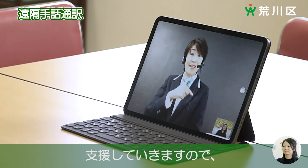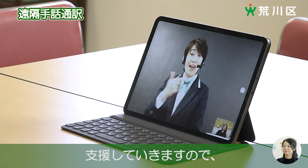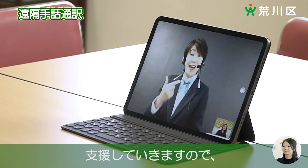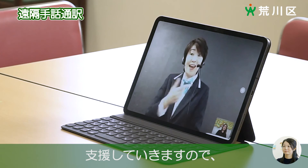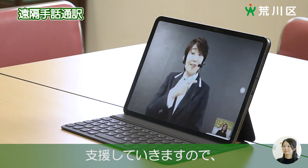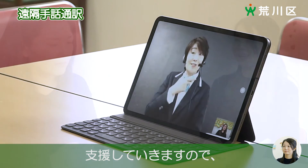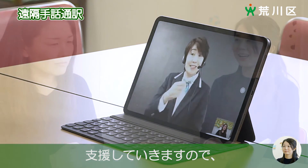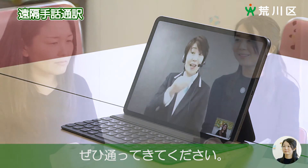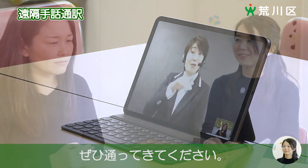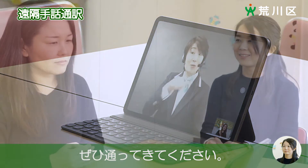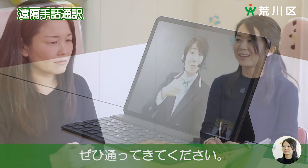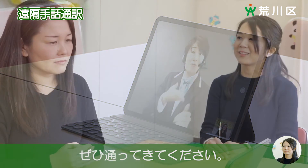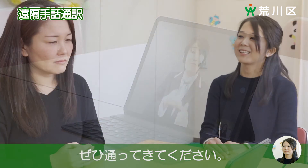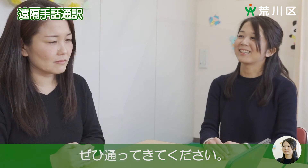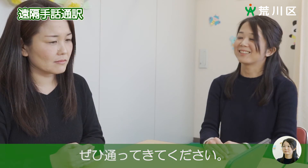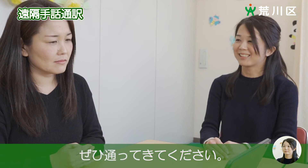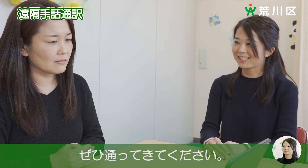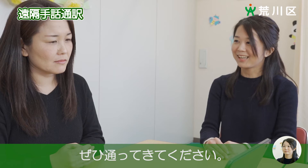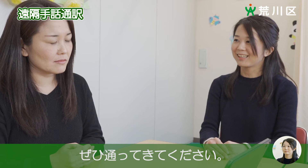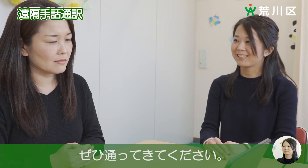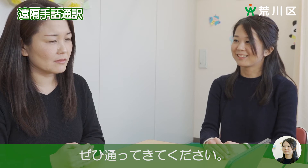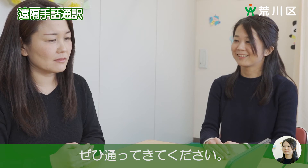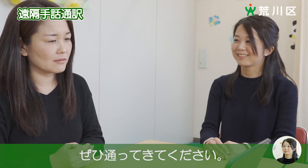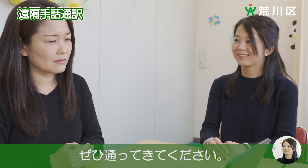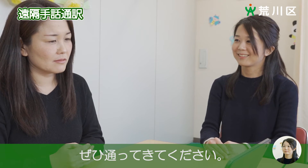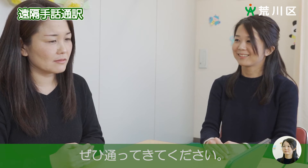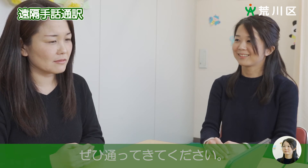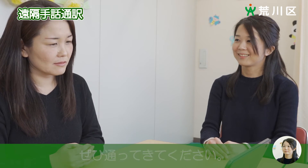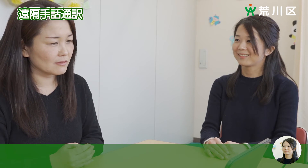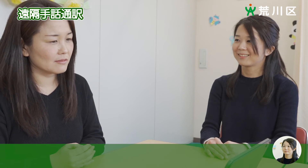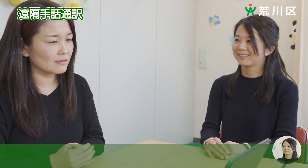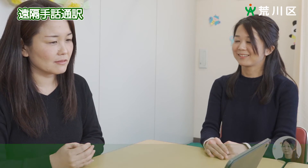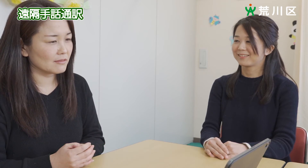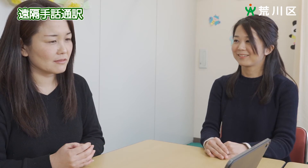ますので、ぜひ通ってきてください。